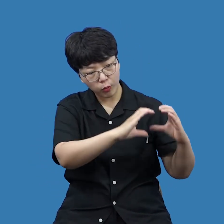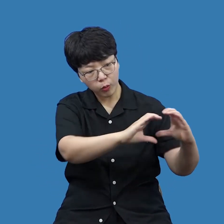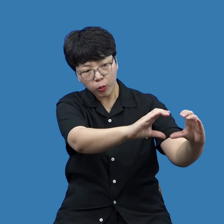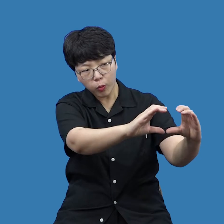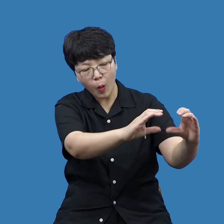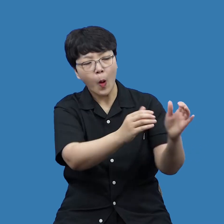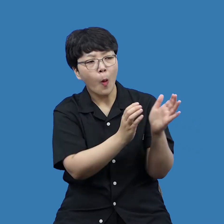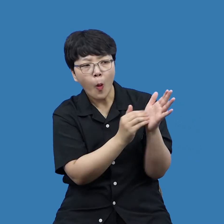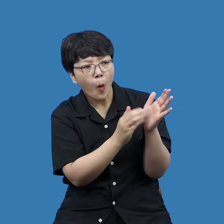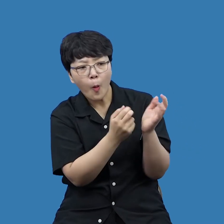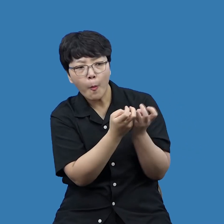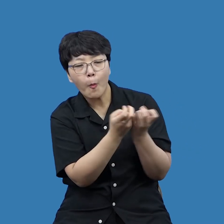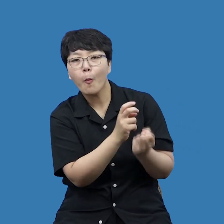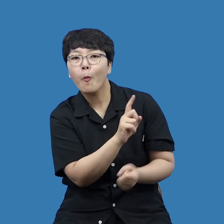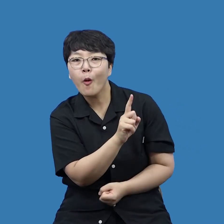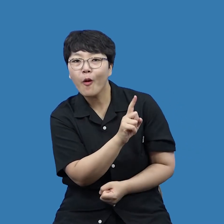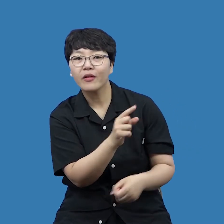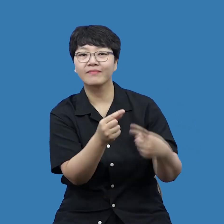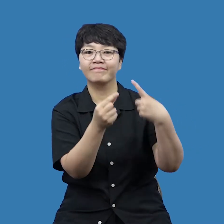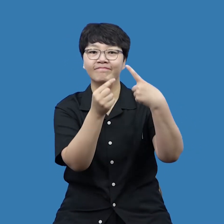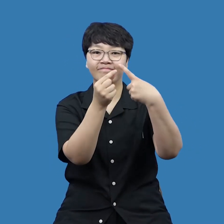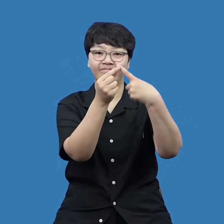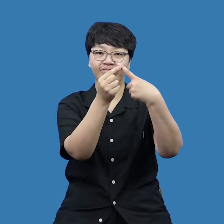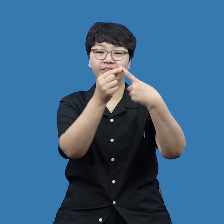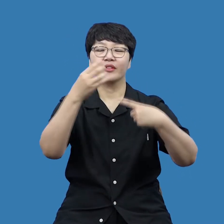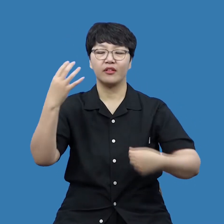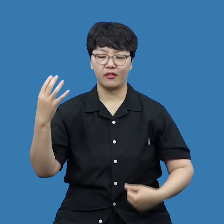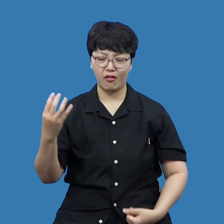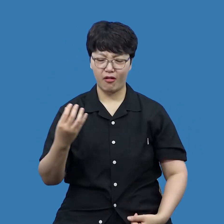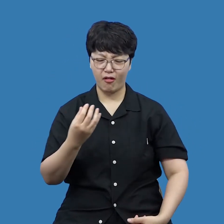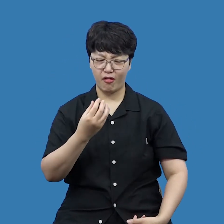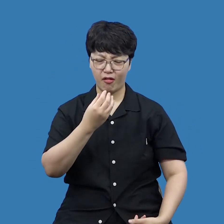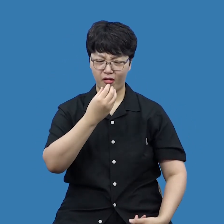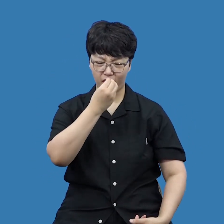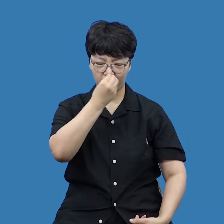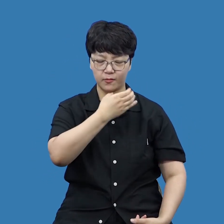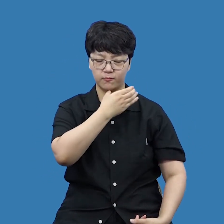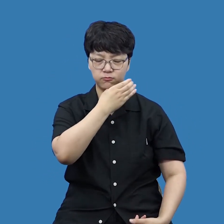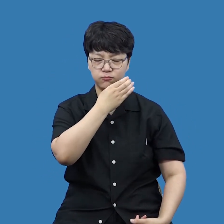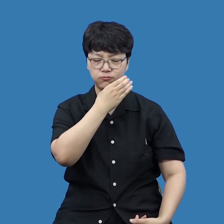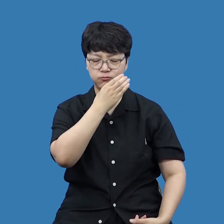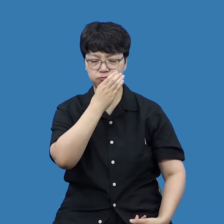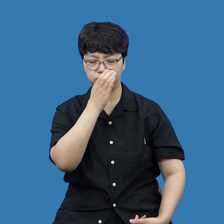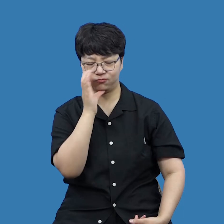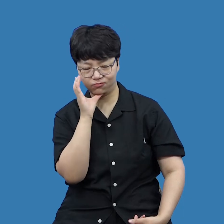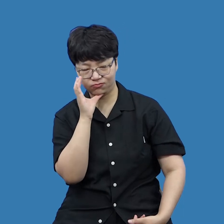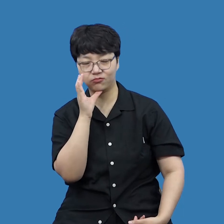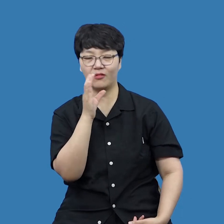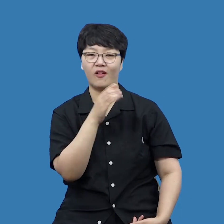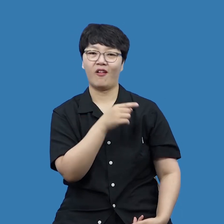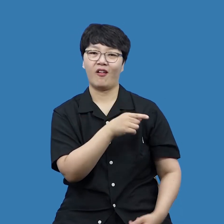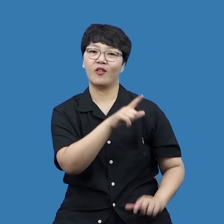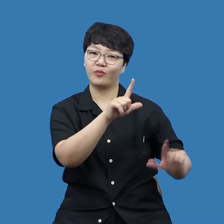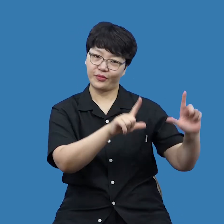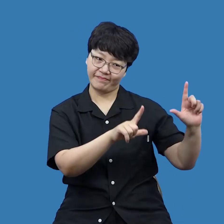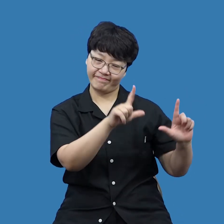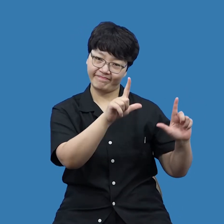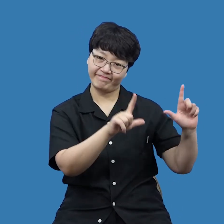뭘까요? 첫째로 경건하게 늙어간 사람들입니다. 이 두 사람은 경건하게 늙어간